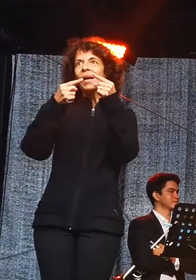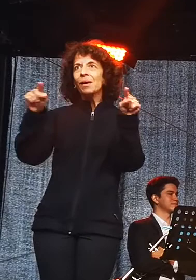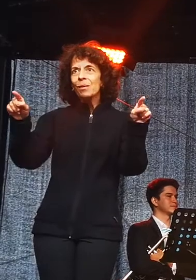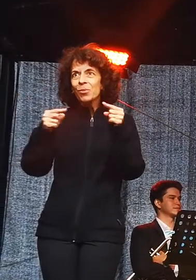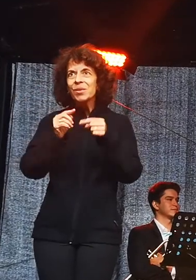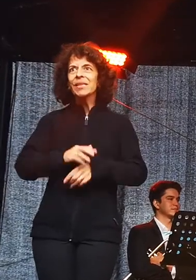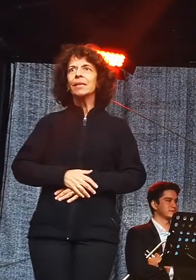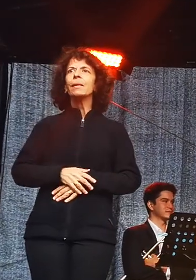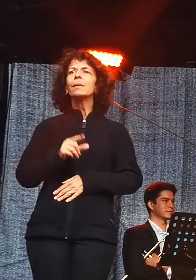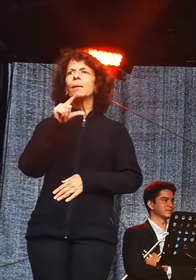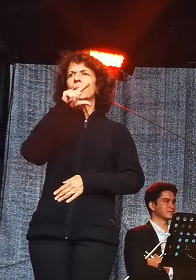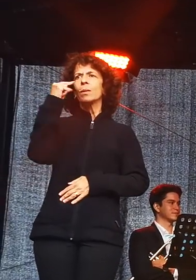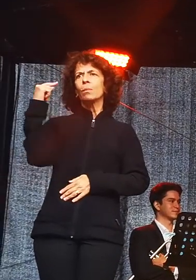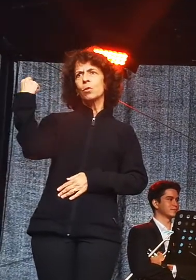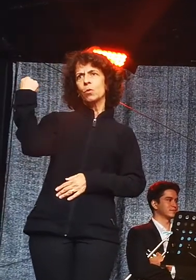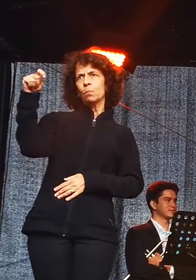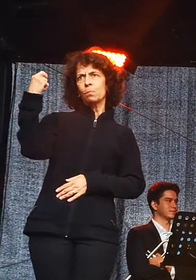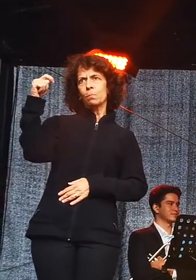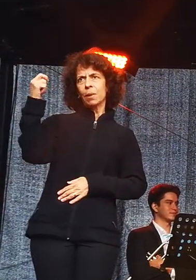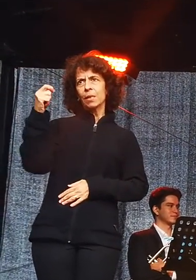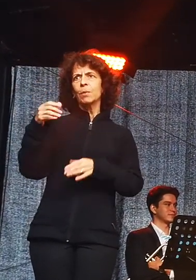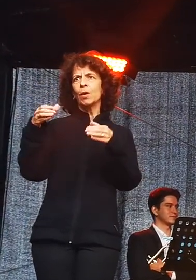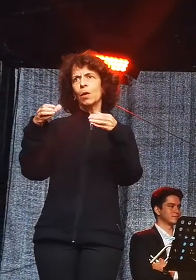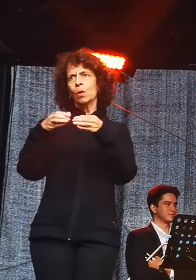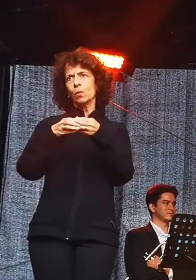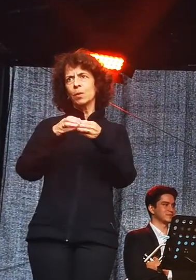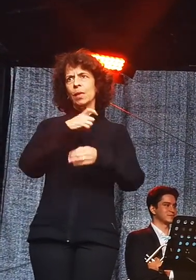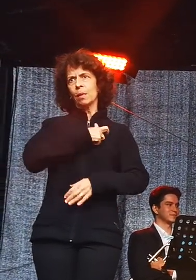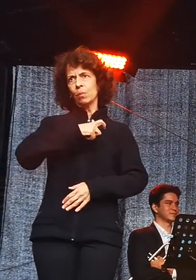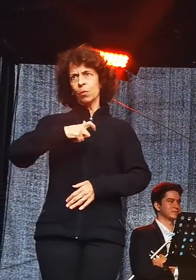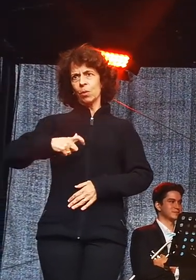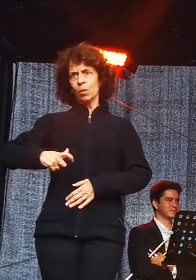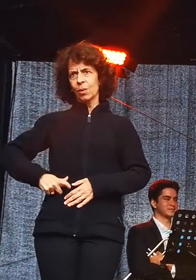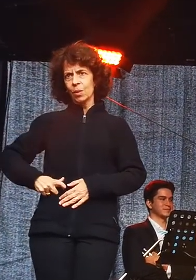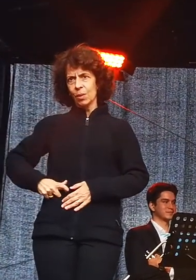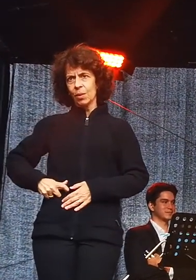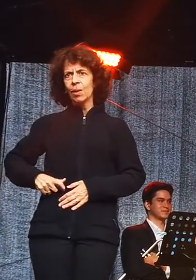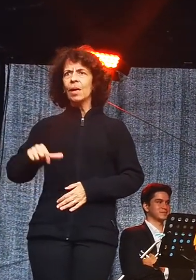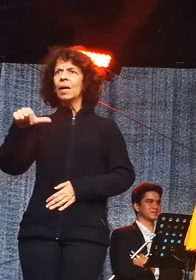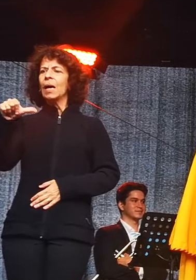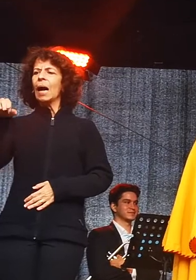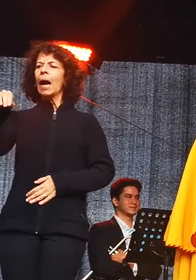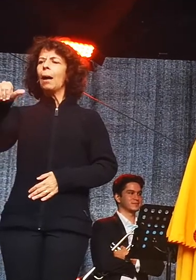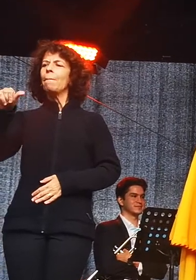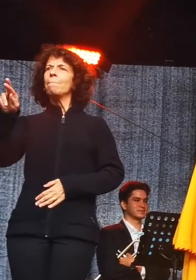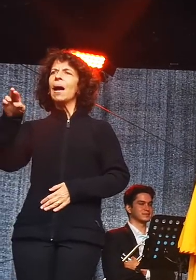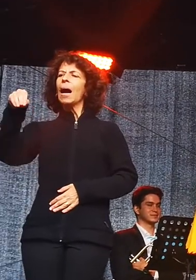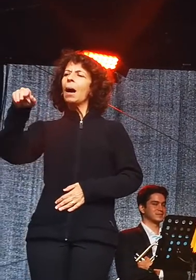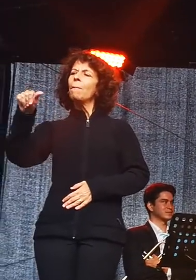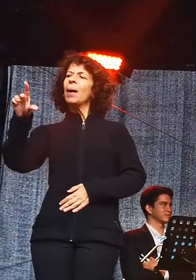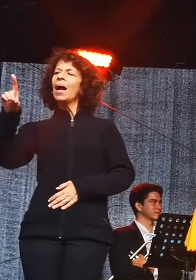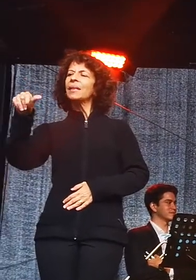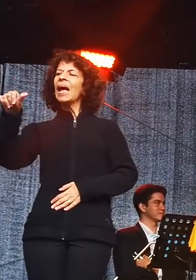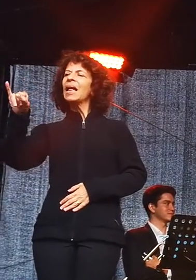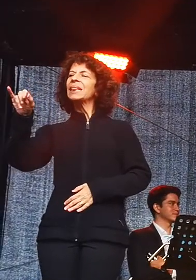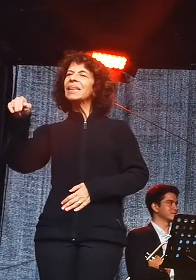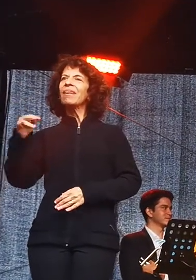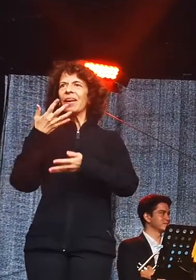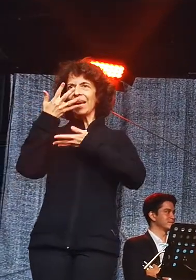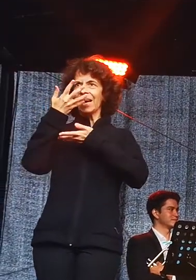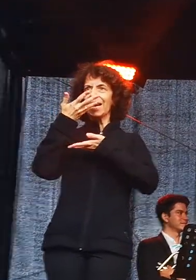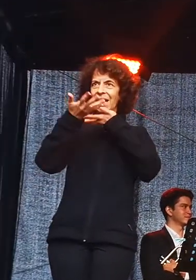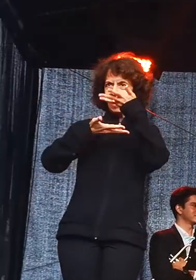musical, Monsieur le Président du Conseil municipal Amar Madani pour son discours,